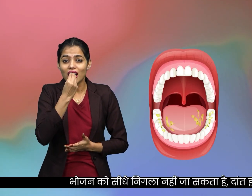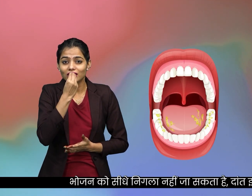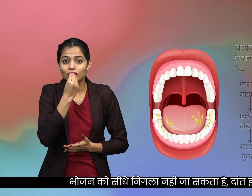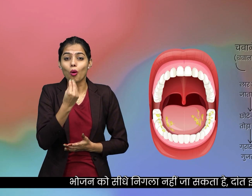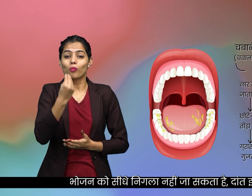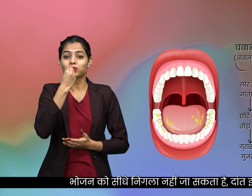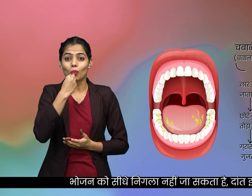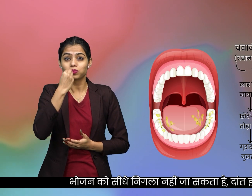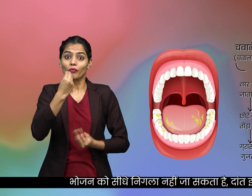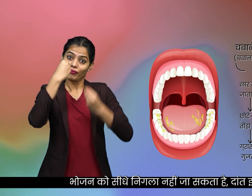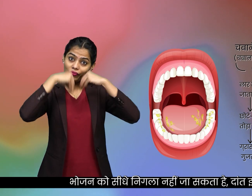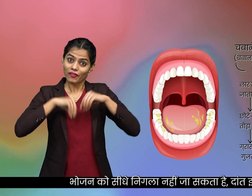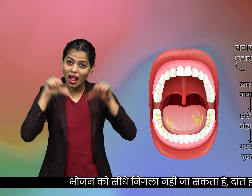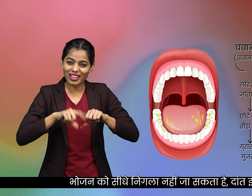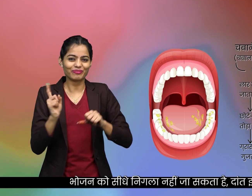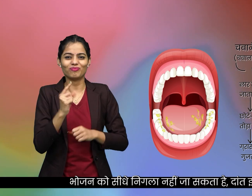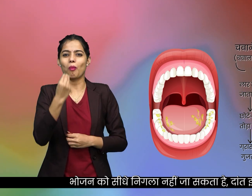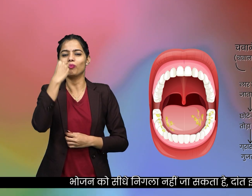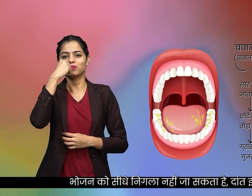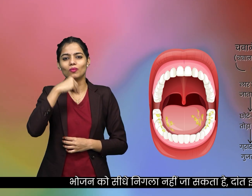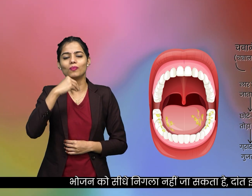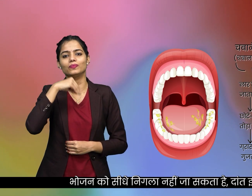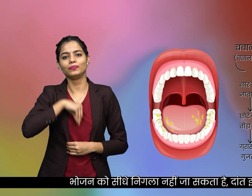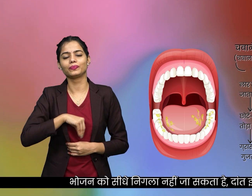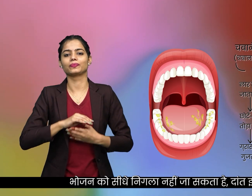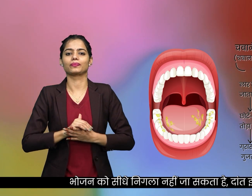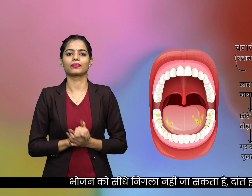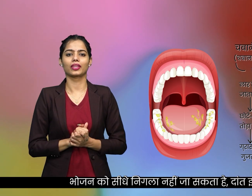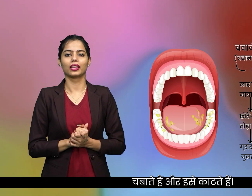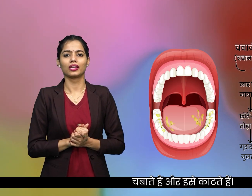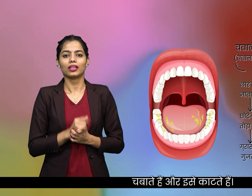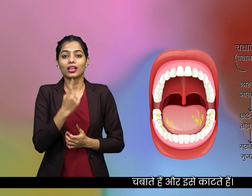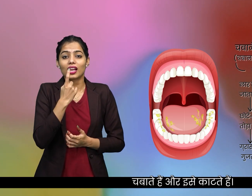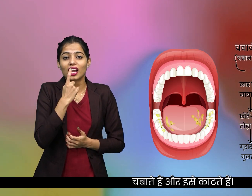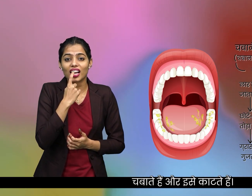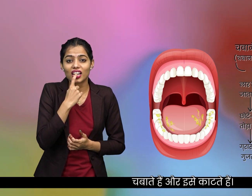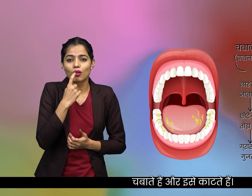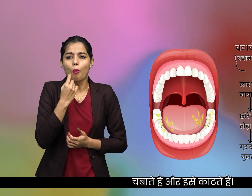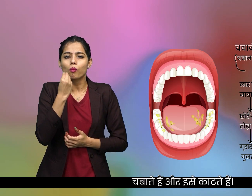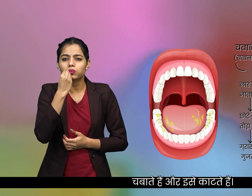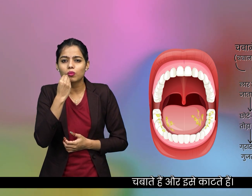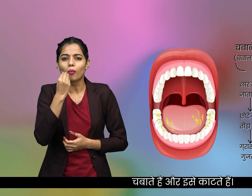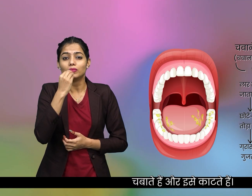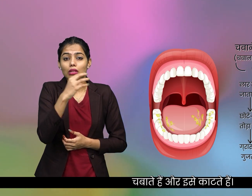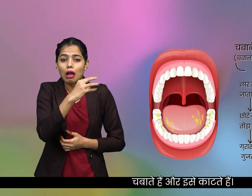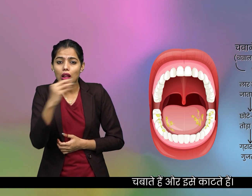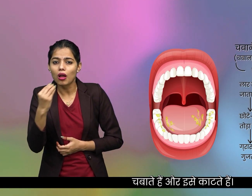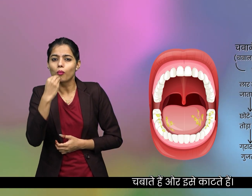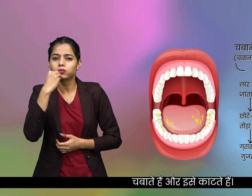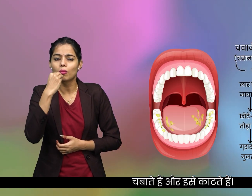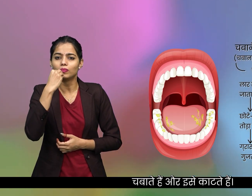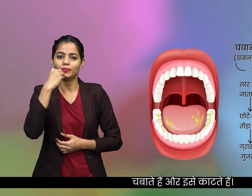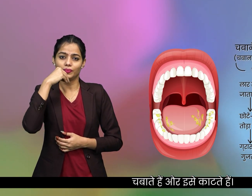भोजन को सीधे निगला नहीं जा सकता है। दांत इसे पिसते हैं, चबाते हैं और इसे काटते